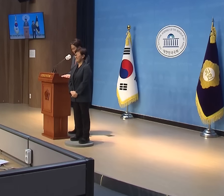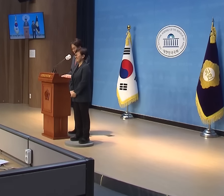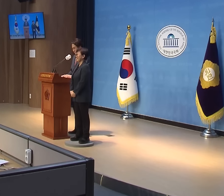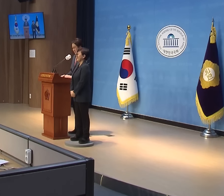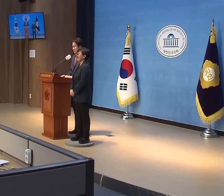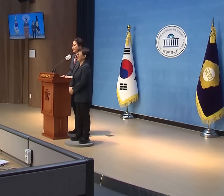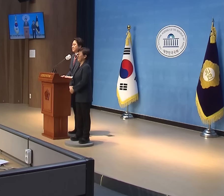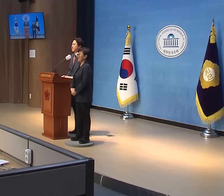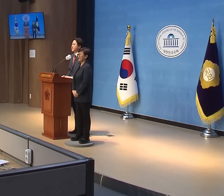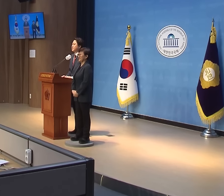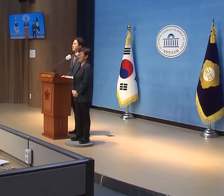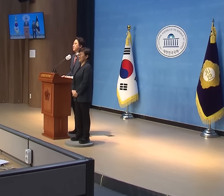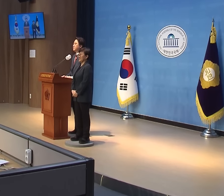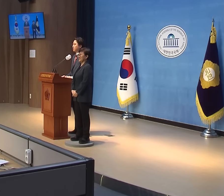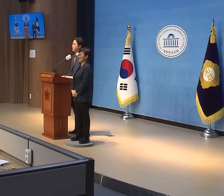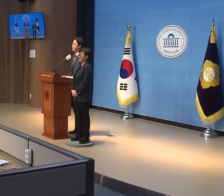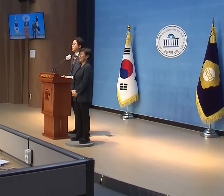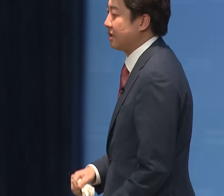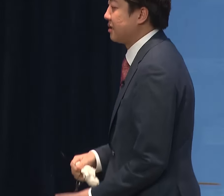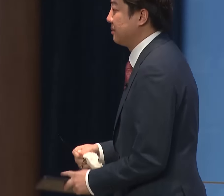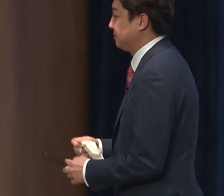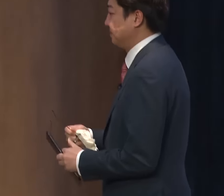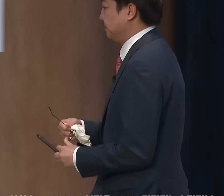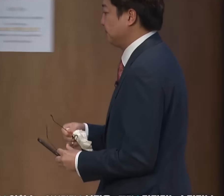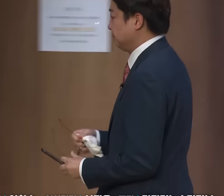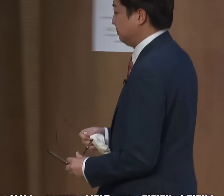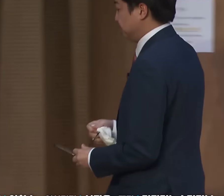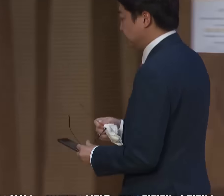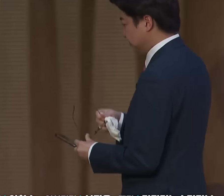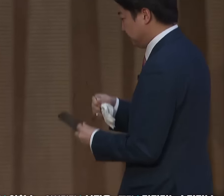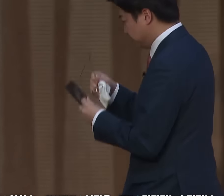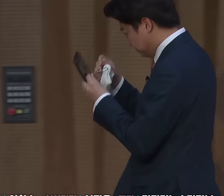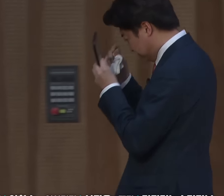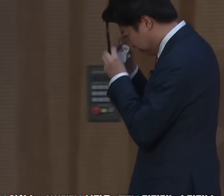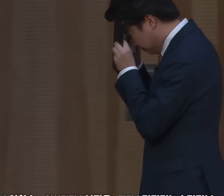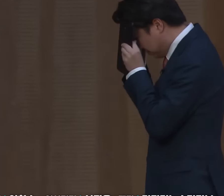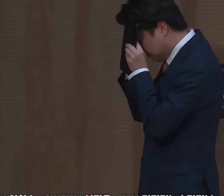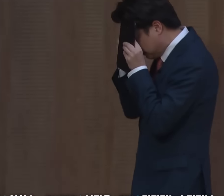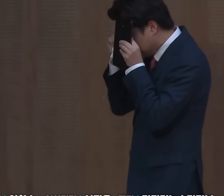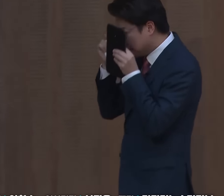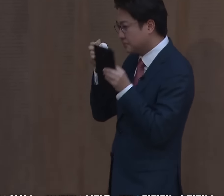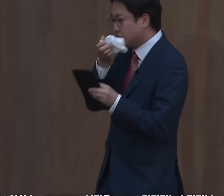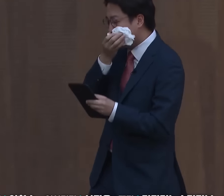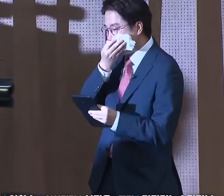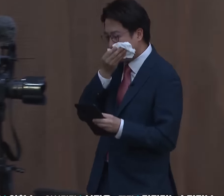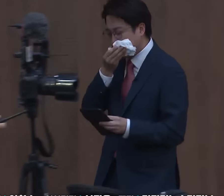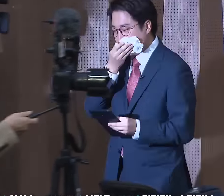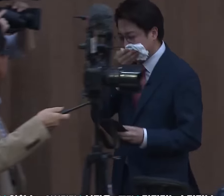그 고민의 시작은 대통령의 결단이라고 강조했습니다. SBS 정혜경입니다.